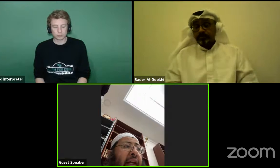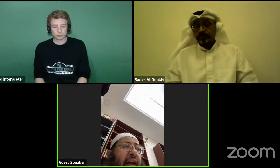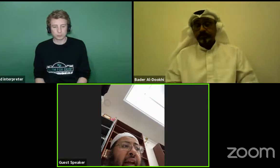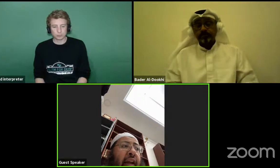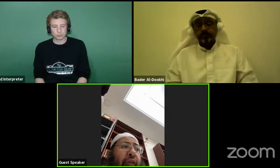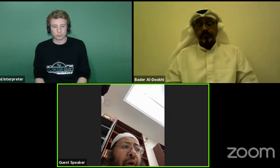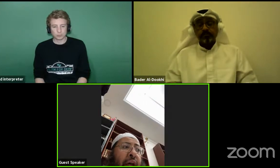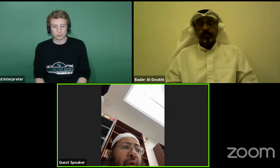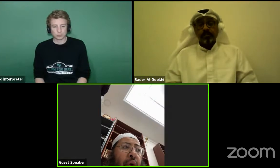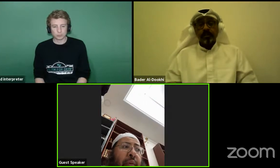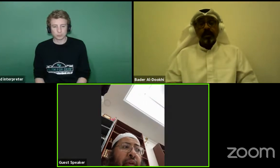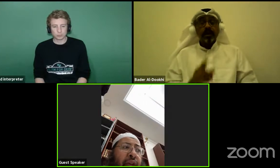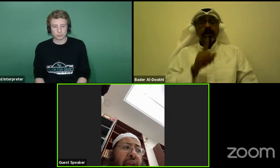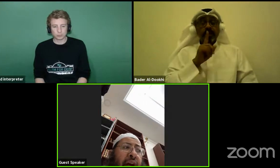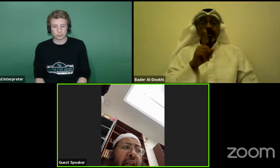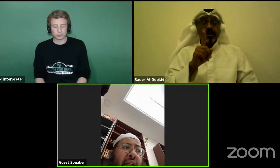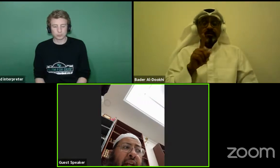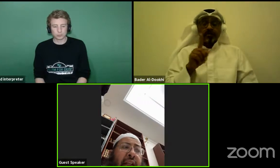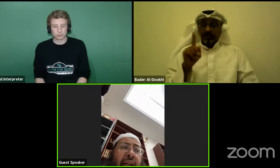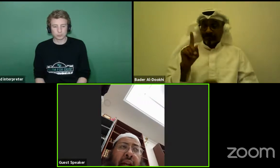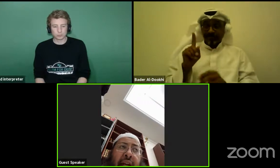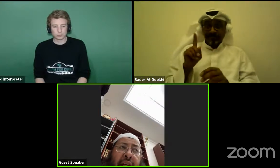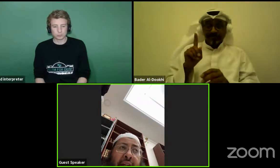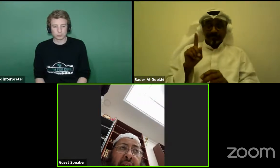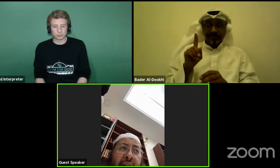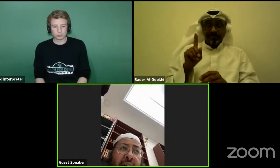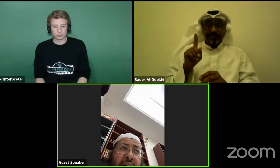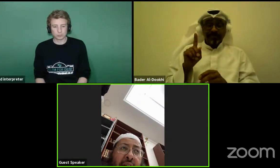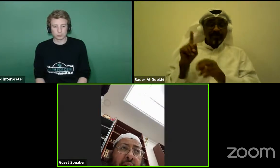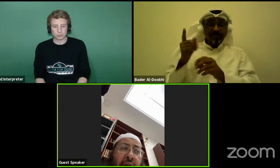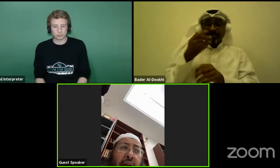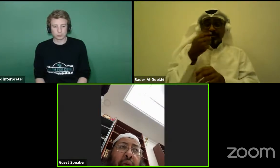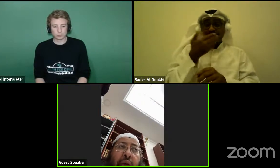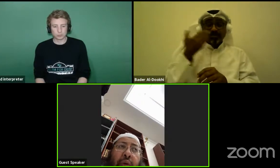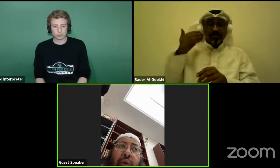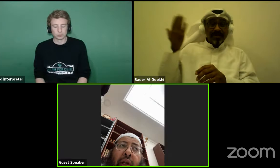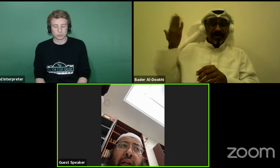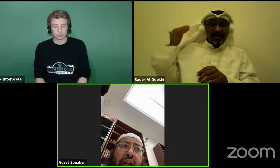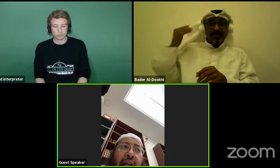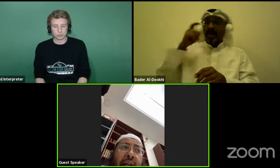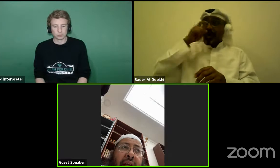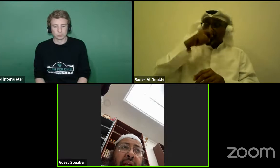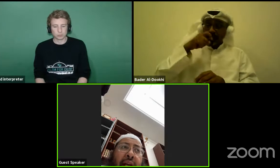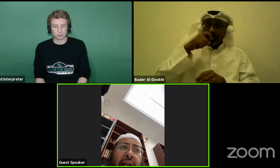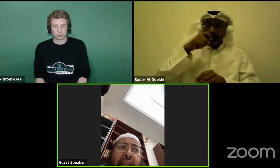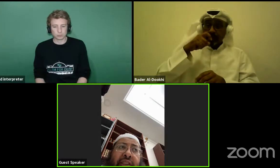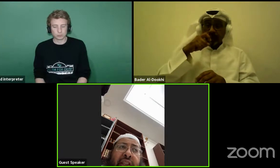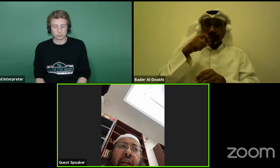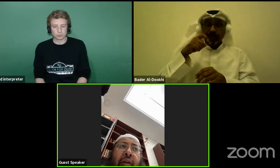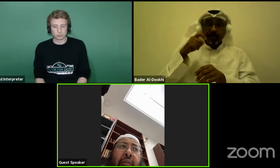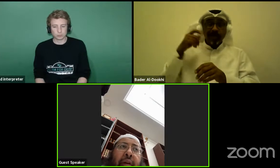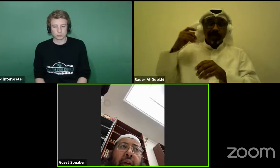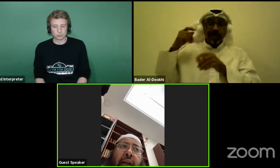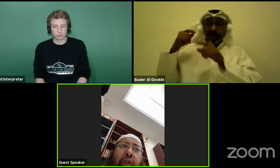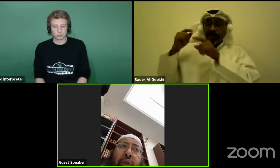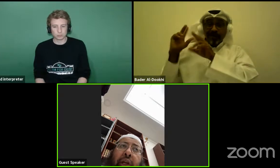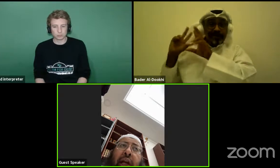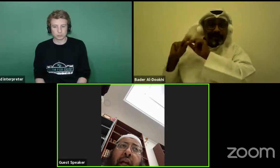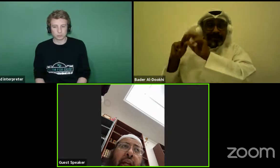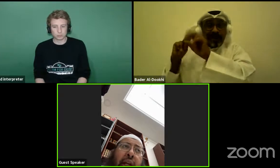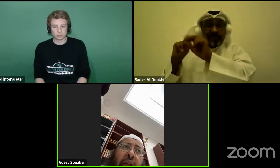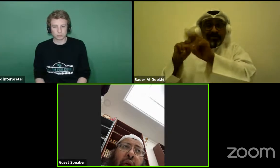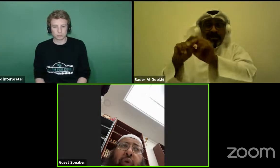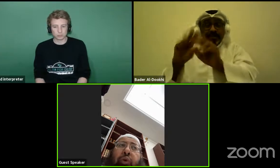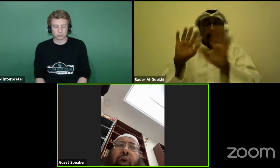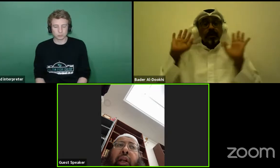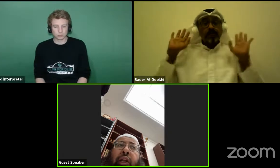لئلا يتخلفوا عنهم في طاعة الله تعالى. فالله يقول لنا هذا الصيام قد شرع